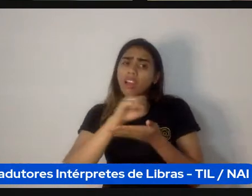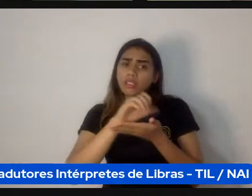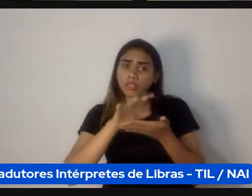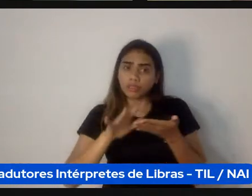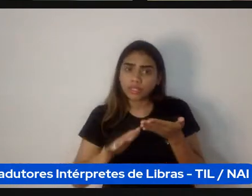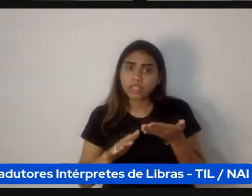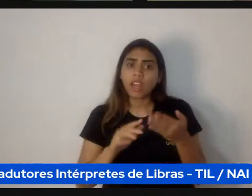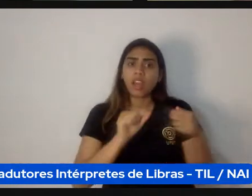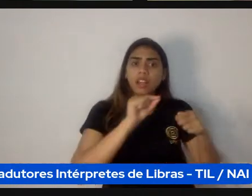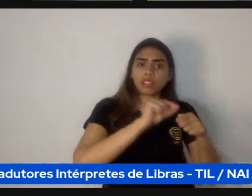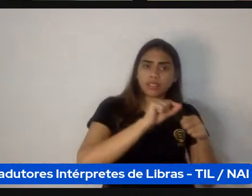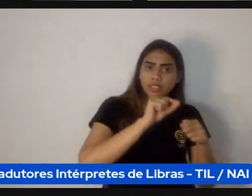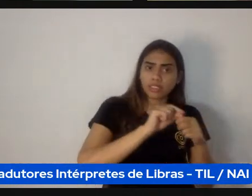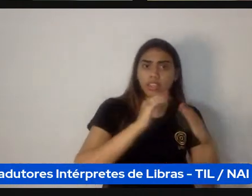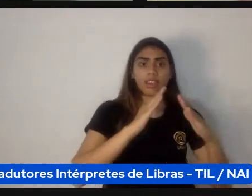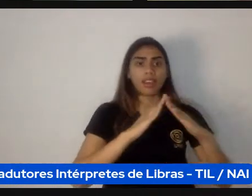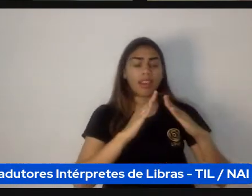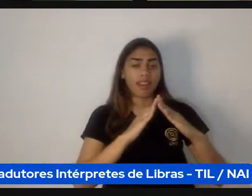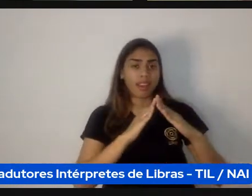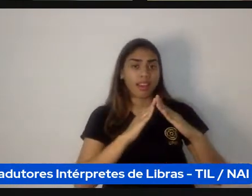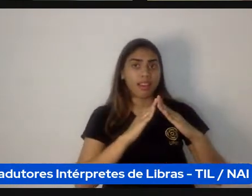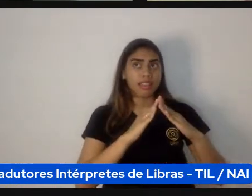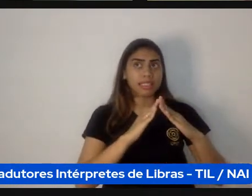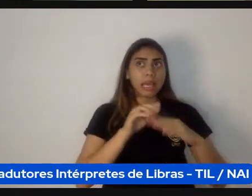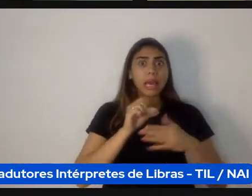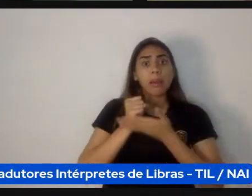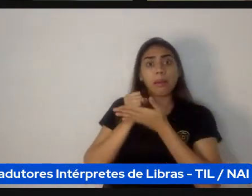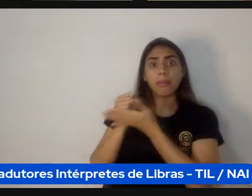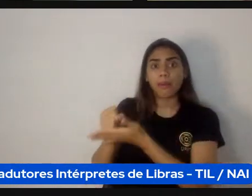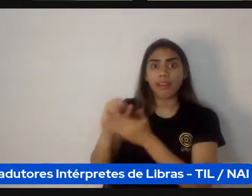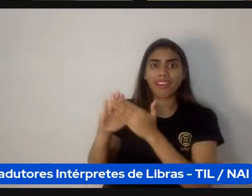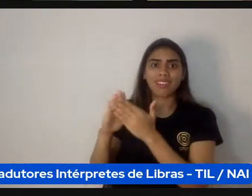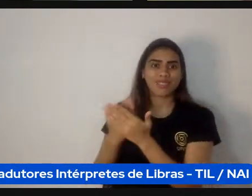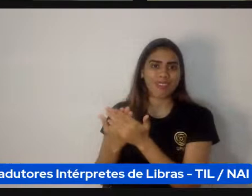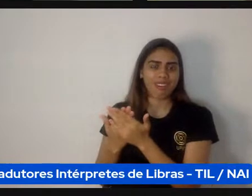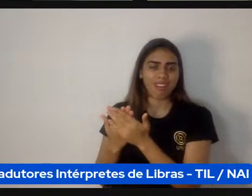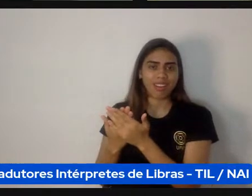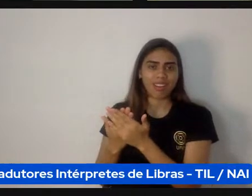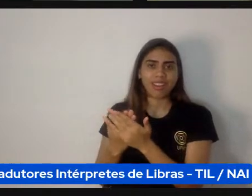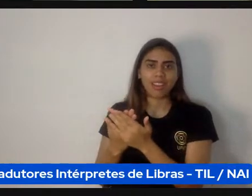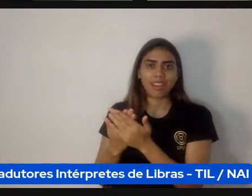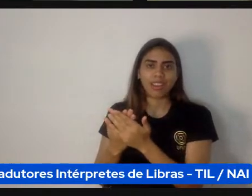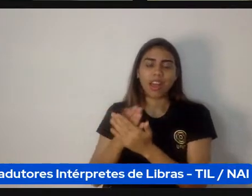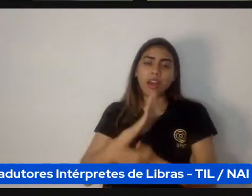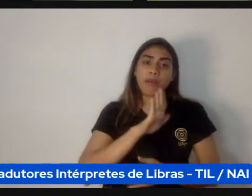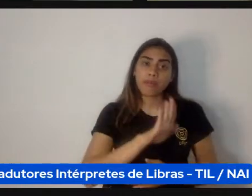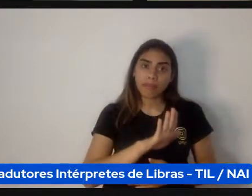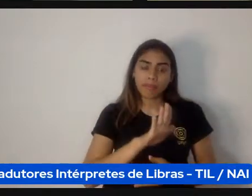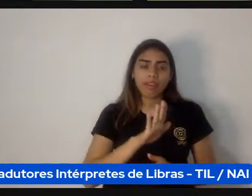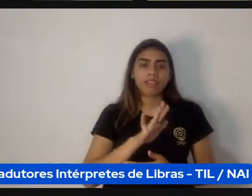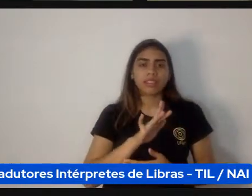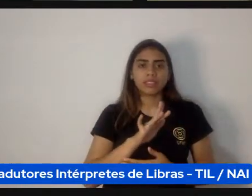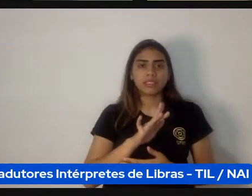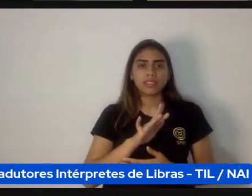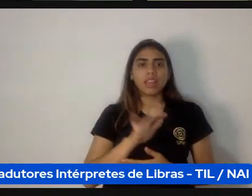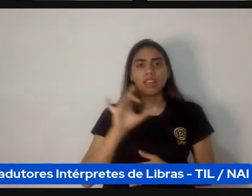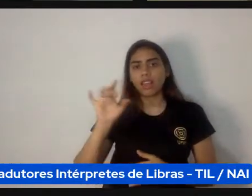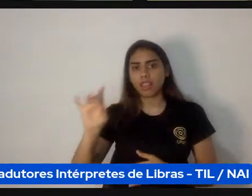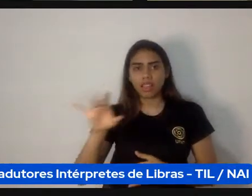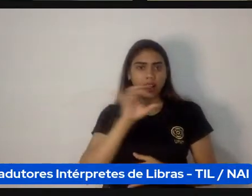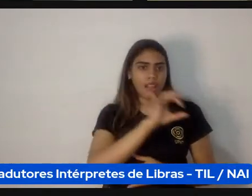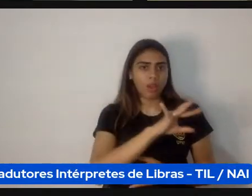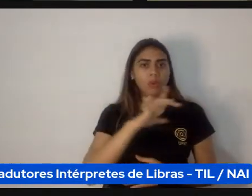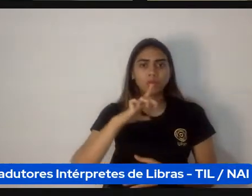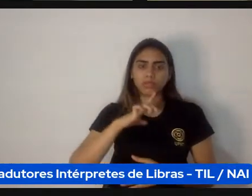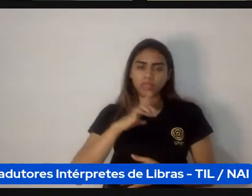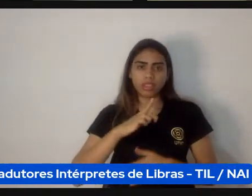vai colaborar com a escola em determinadas coisas, mas não assume o papel da escola, que continua sendo da escola, né? Então, isso me chamou a atenção no vídeo também,